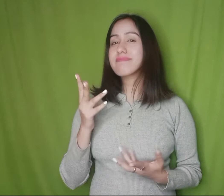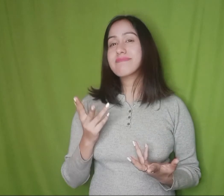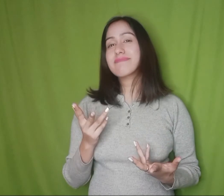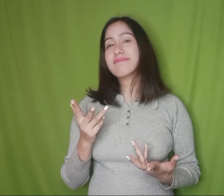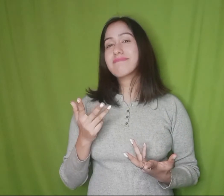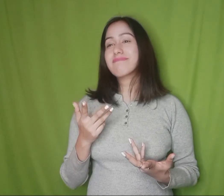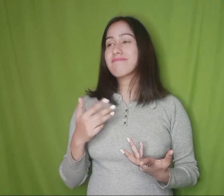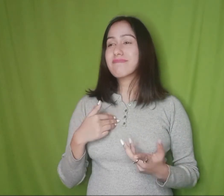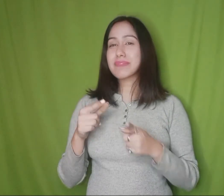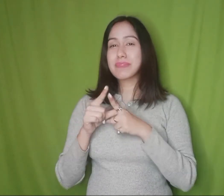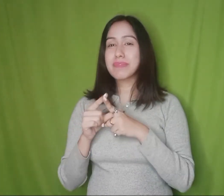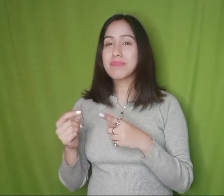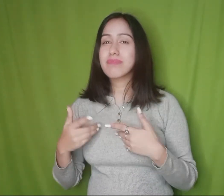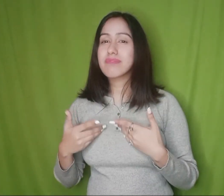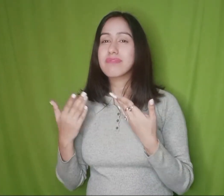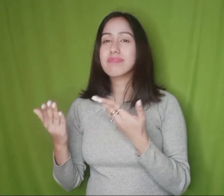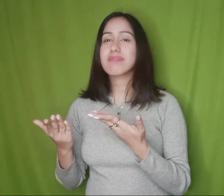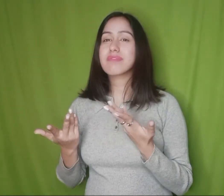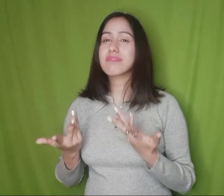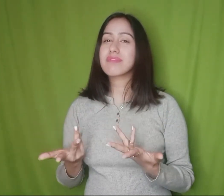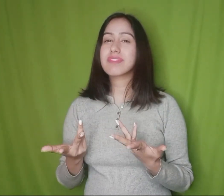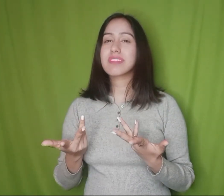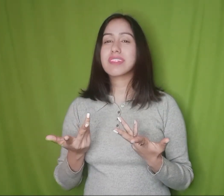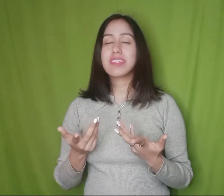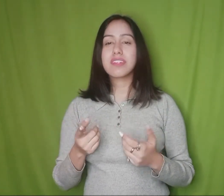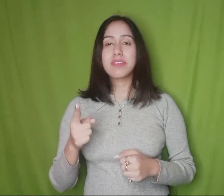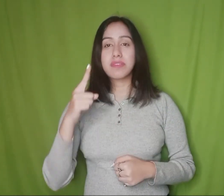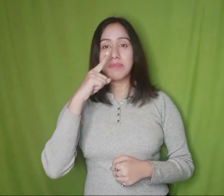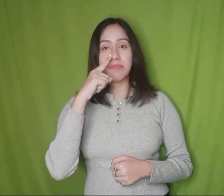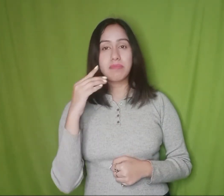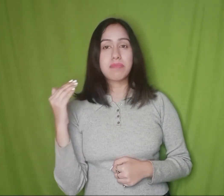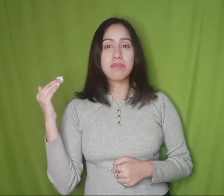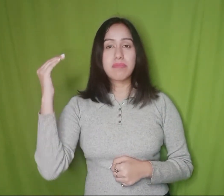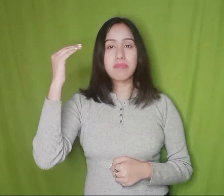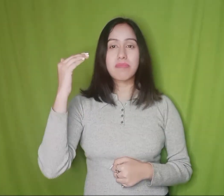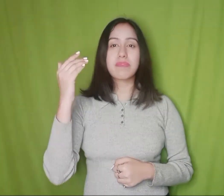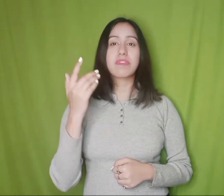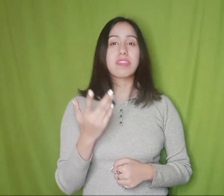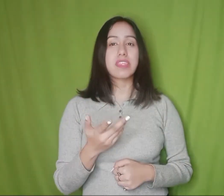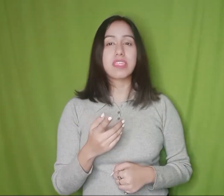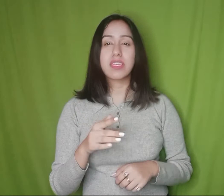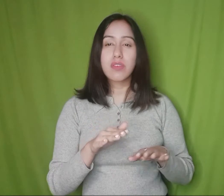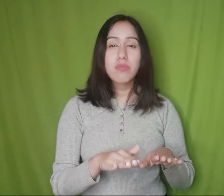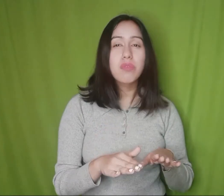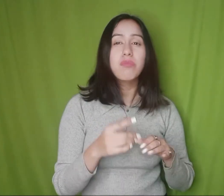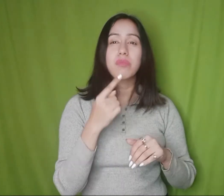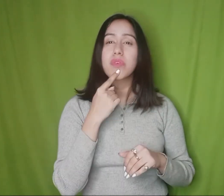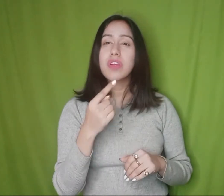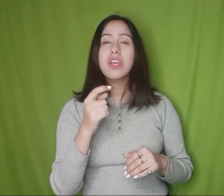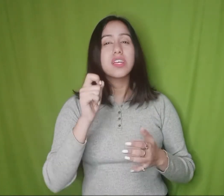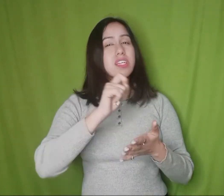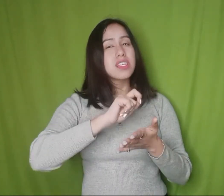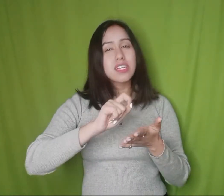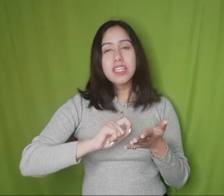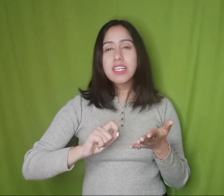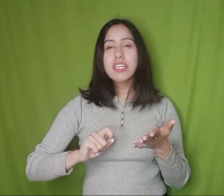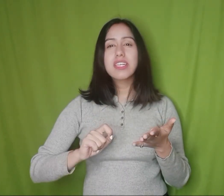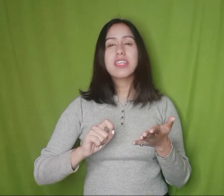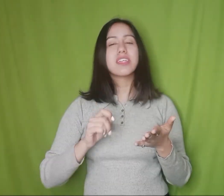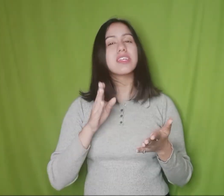भोज बार बार मीरा का चेहरा देखते। वो अपनी मीरा के लिए कुछ नहीं कर पा रहे थे। संजुक्ता बड़े राणा के पैरों में